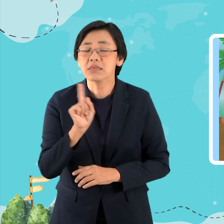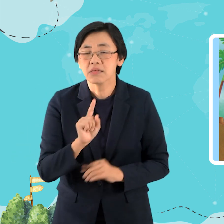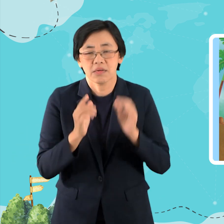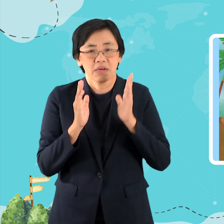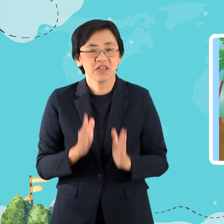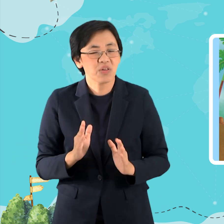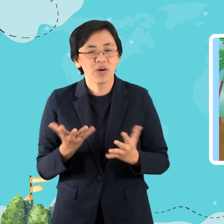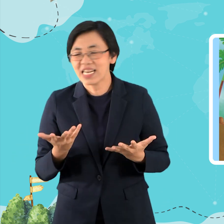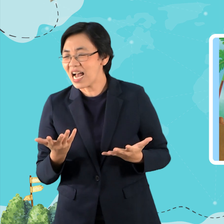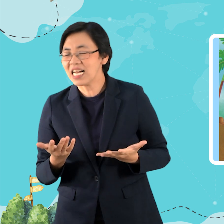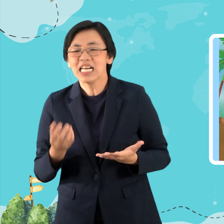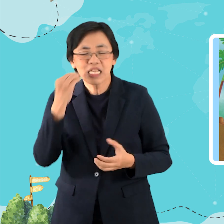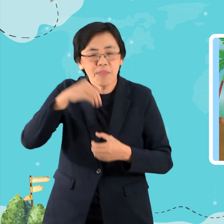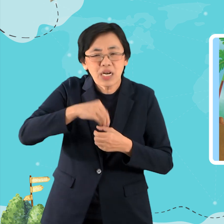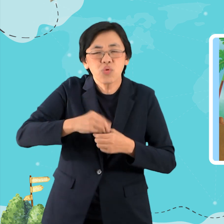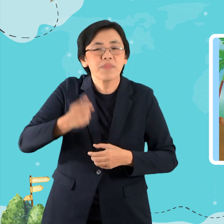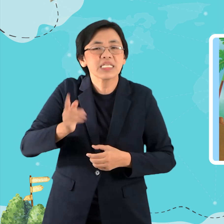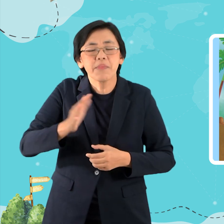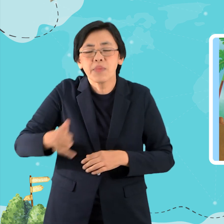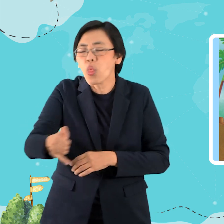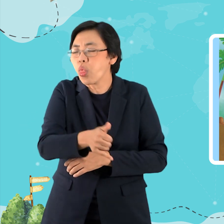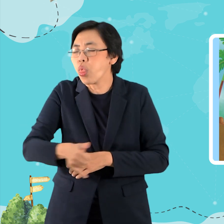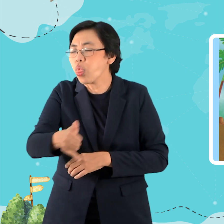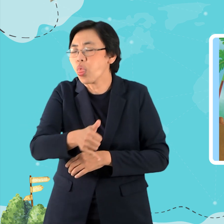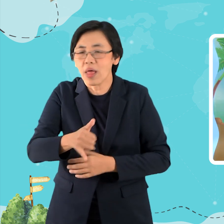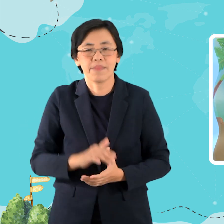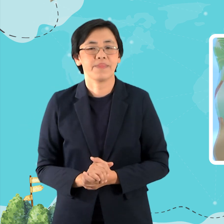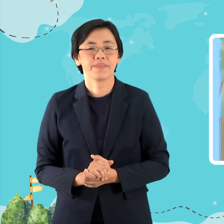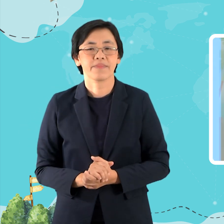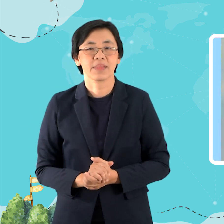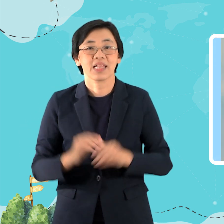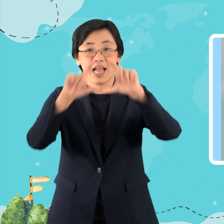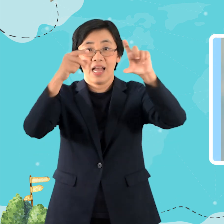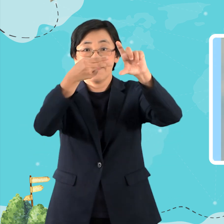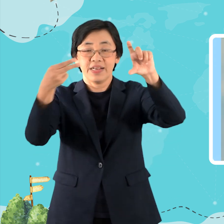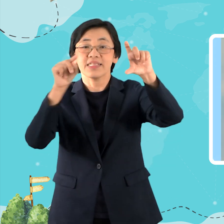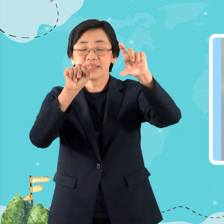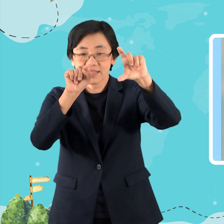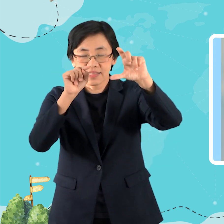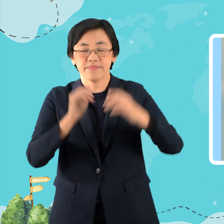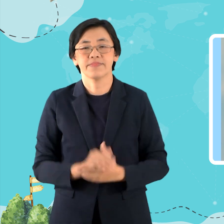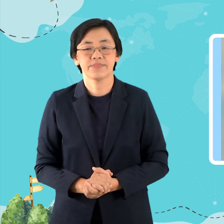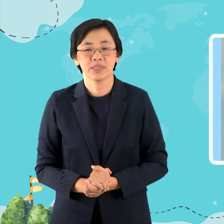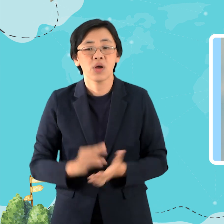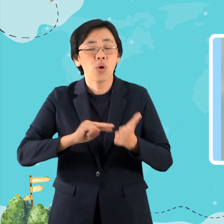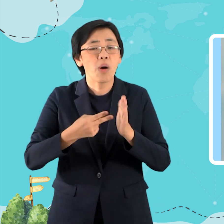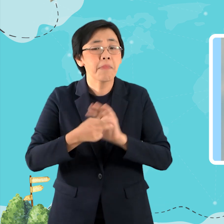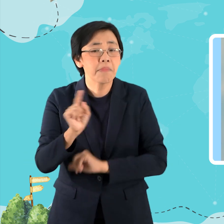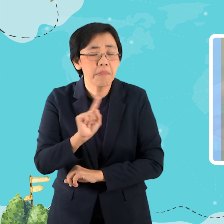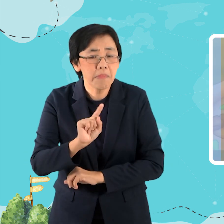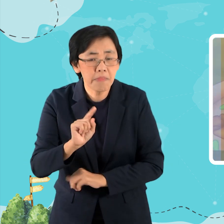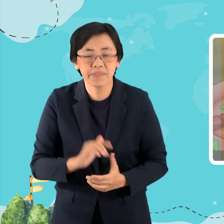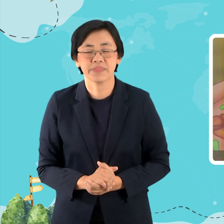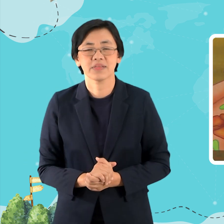ะใช้กับผู้ที่ไม่มีที่อยู่ประจำเป็นหลักแหล่งจ้ะพระคีริ้วห่อทองหมายความ